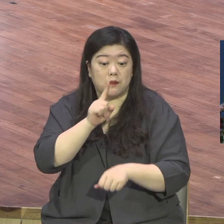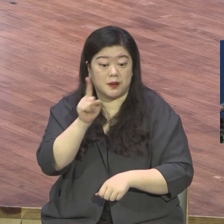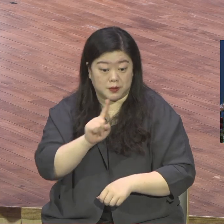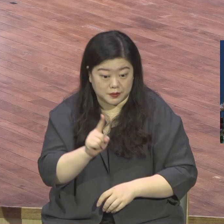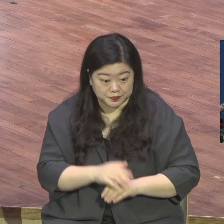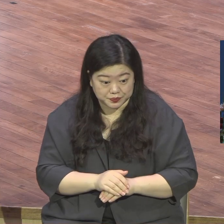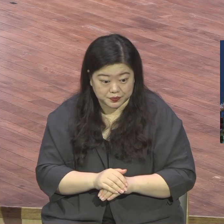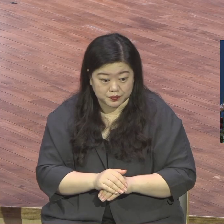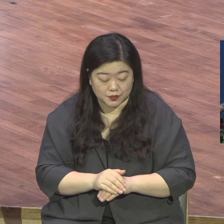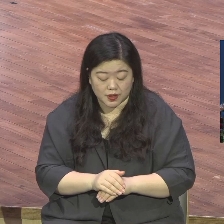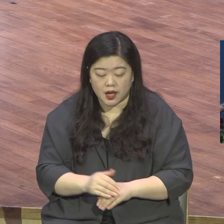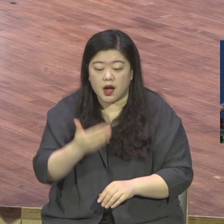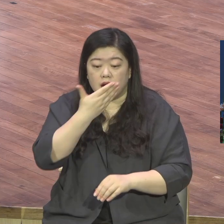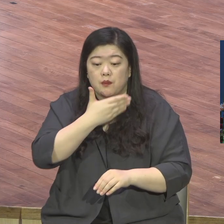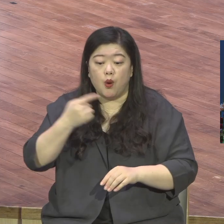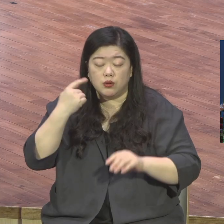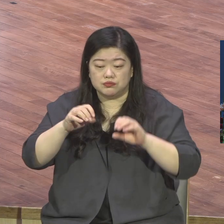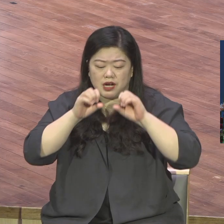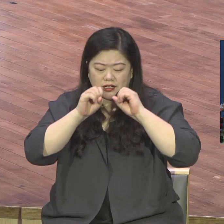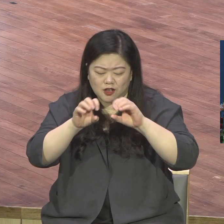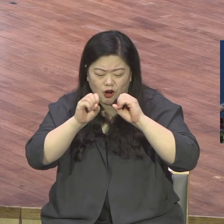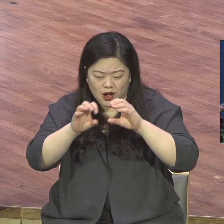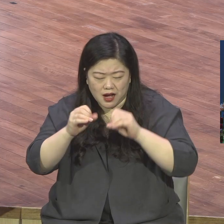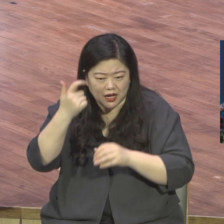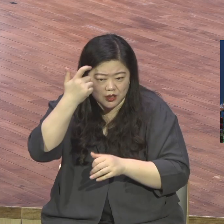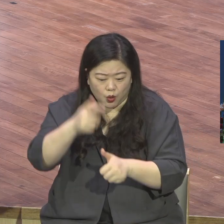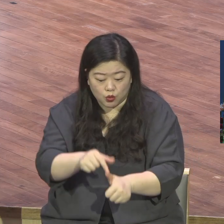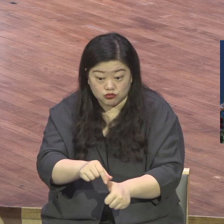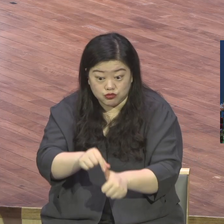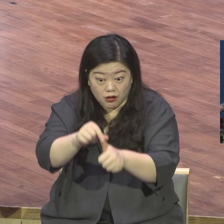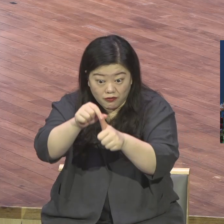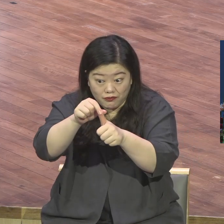살리는 미션을 감당하는데 중요한 것이